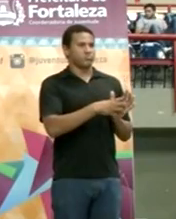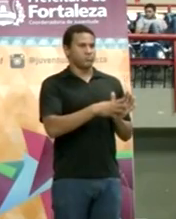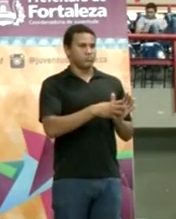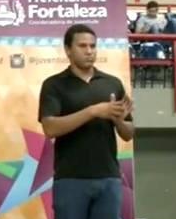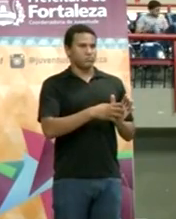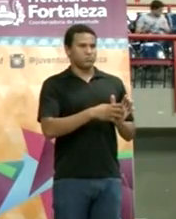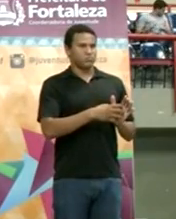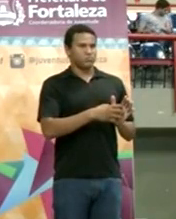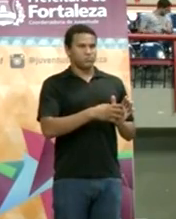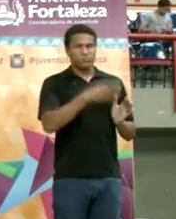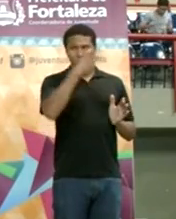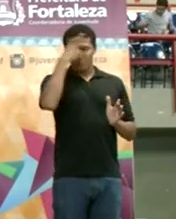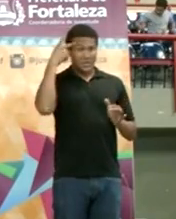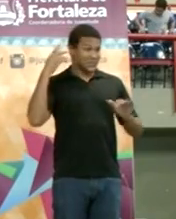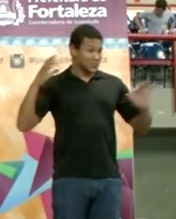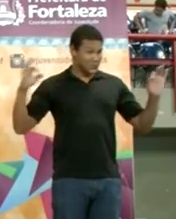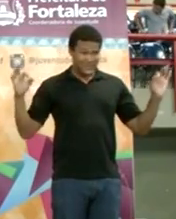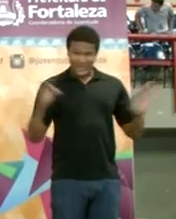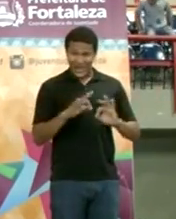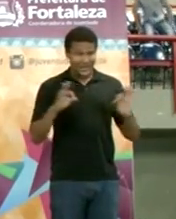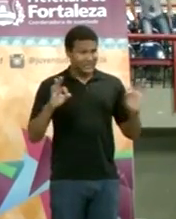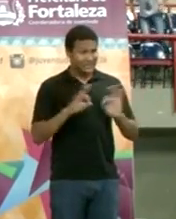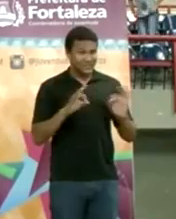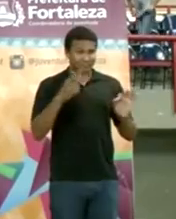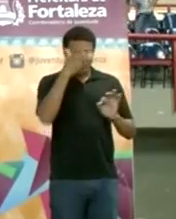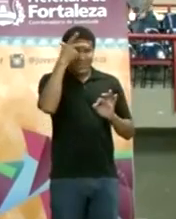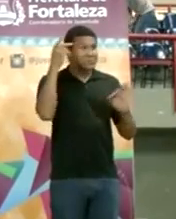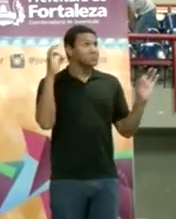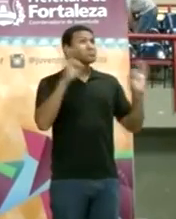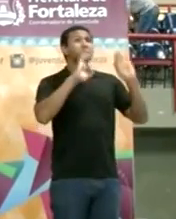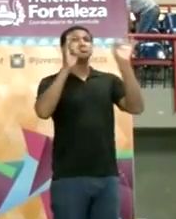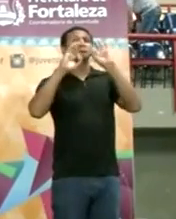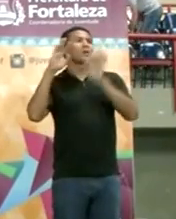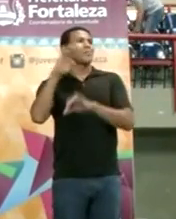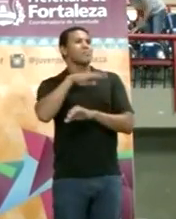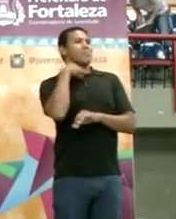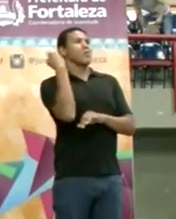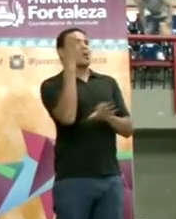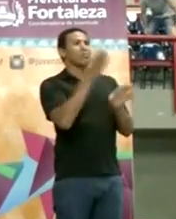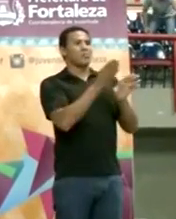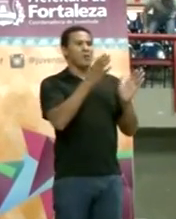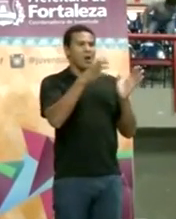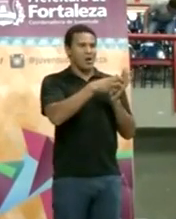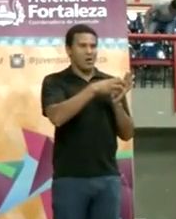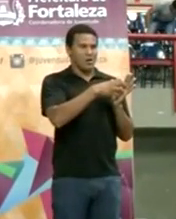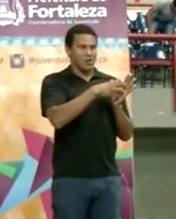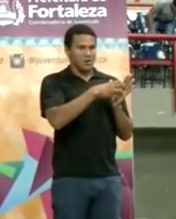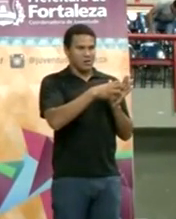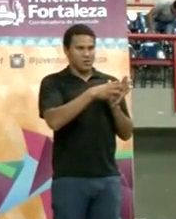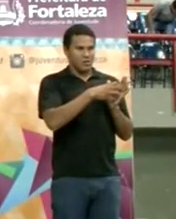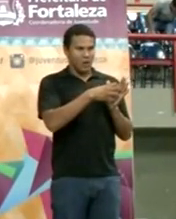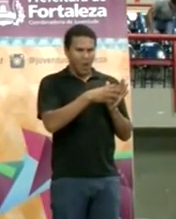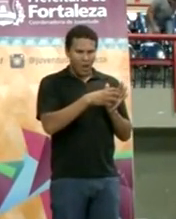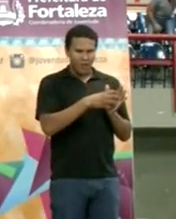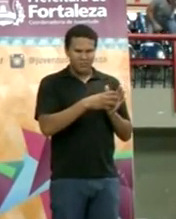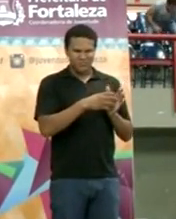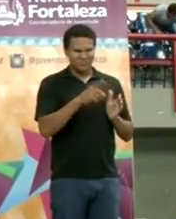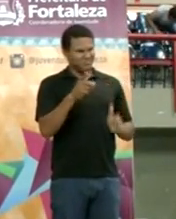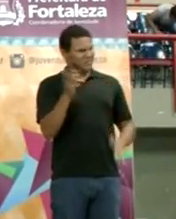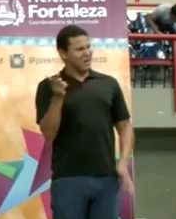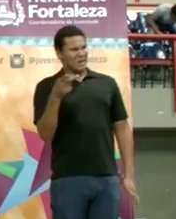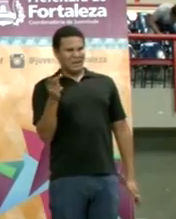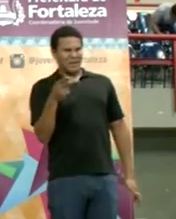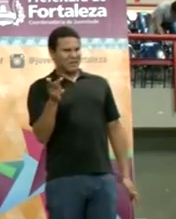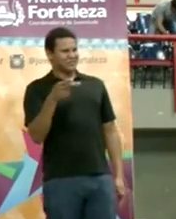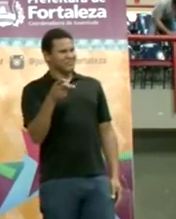Tá? Eu vou repetir para que fique bem claro. Ninguém morre de AIDS. Aí você vai dizer assim, professor, acho que o senhor está